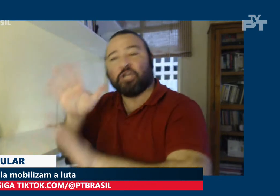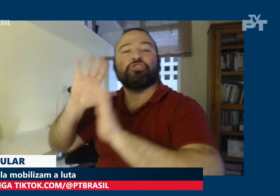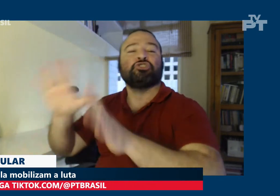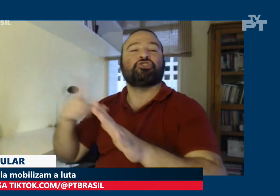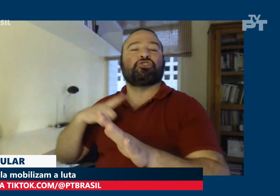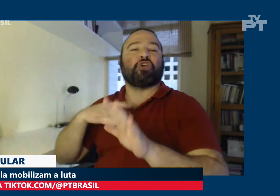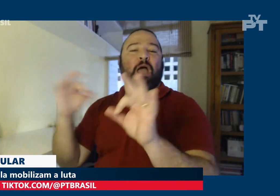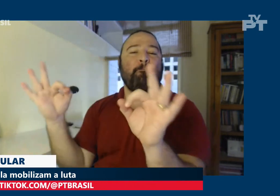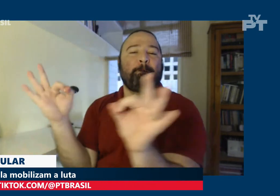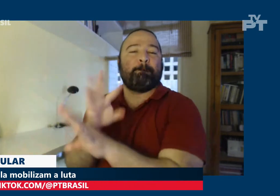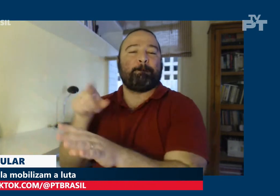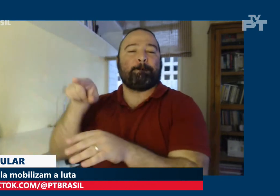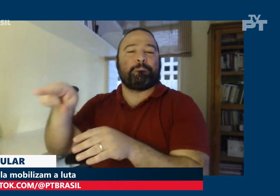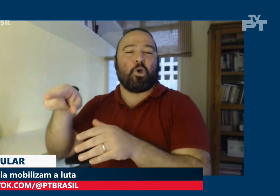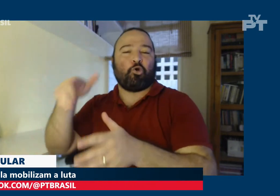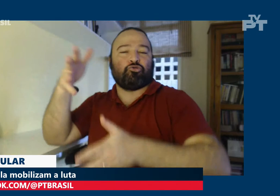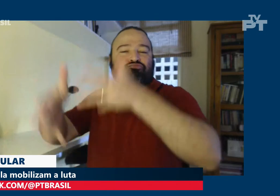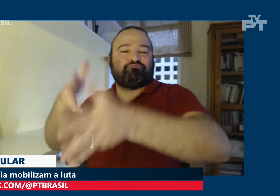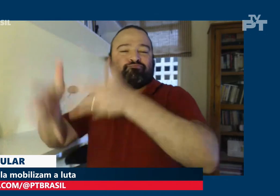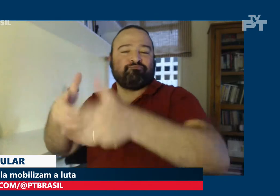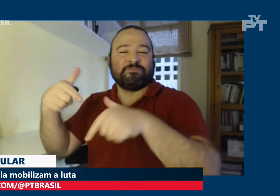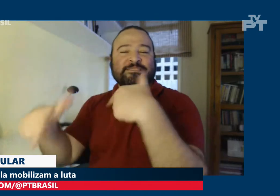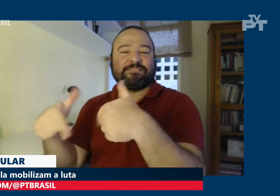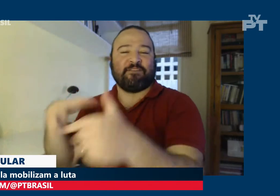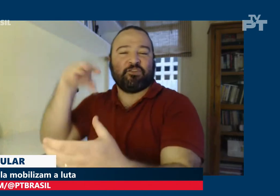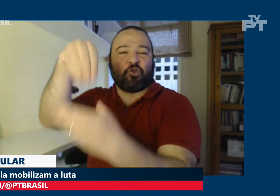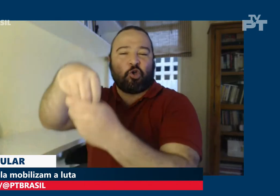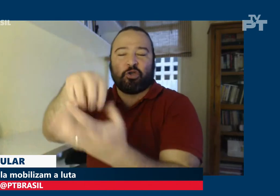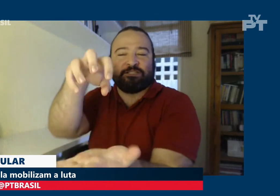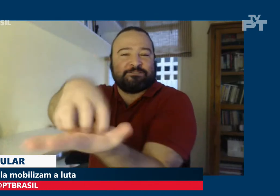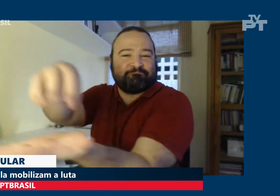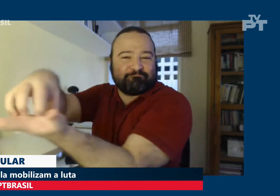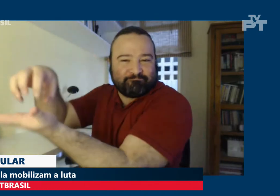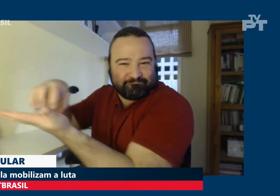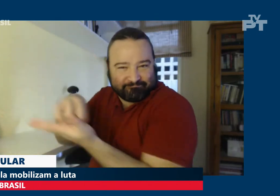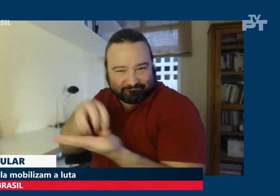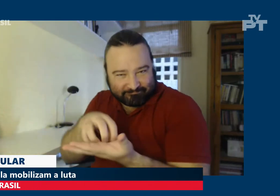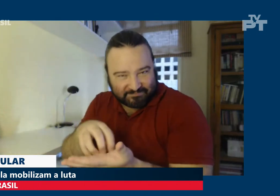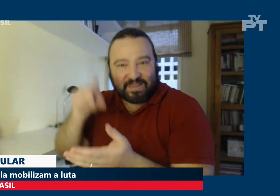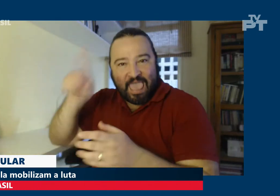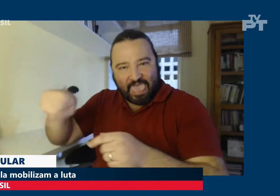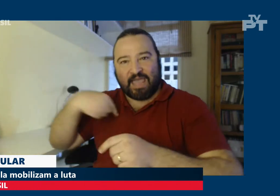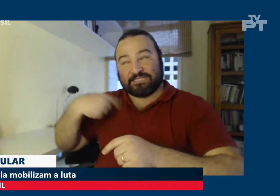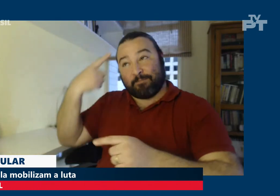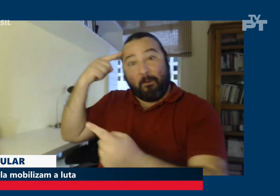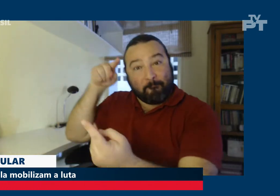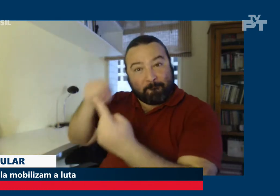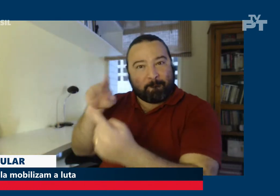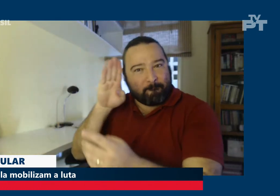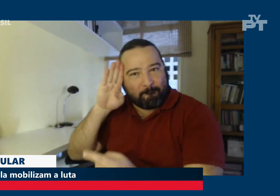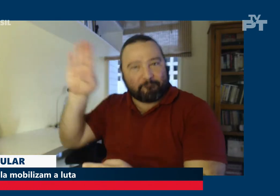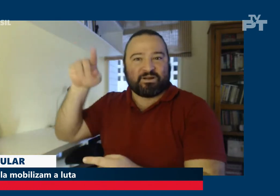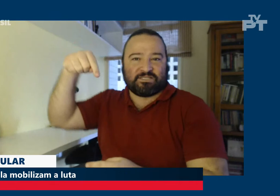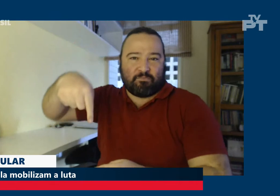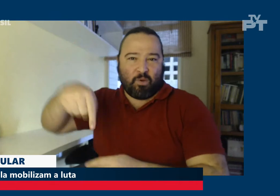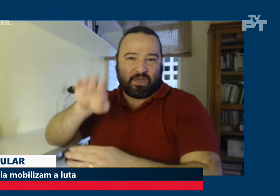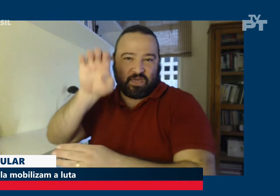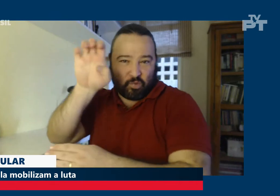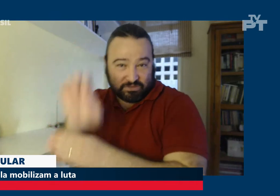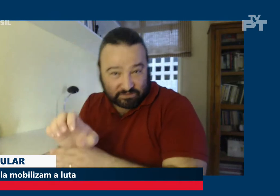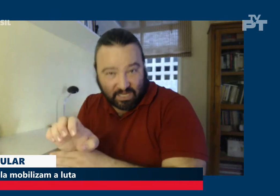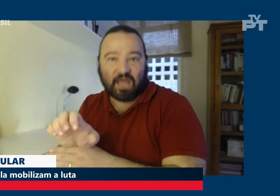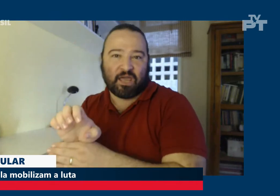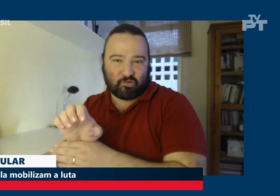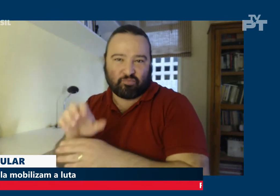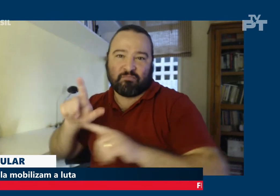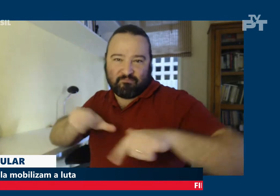surda, de manhã, de tarde, de noite, de madrugada, é preciso ter pessoas que saibam a língua de sinais dentro dessas